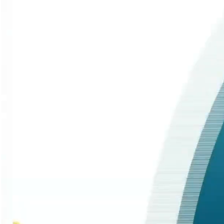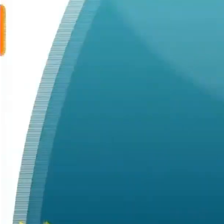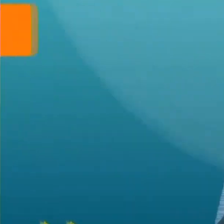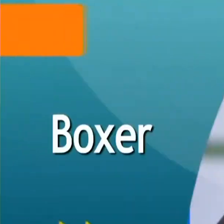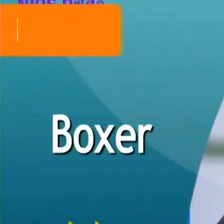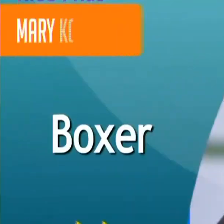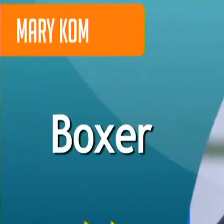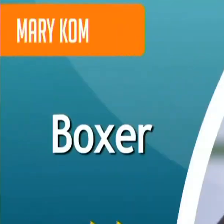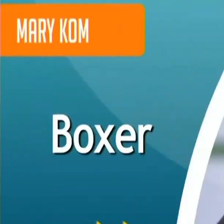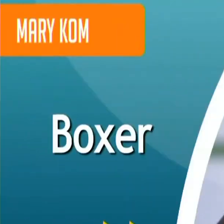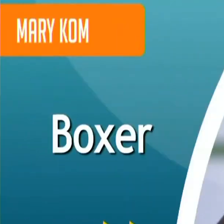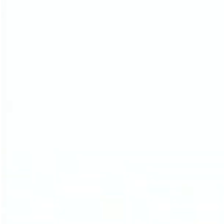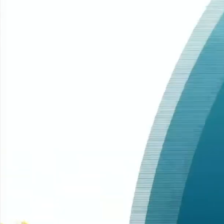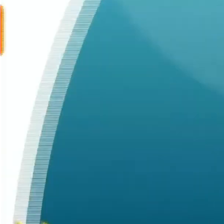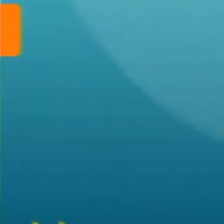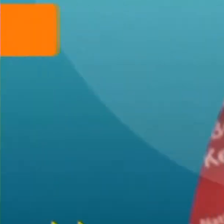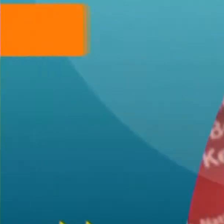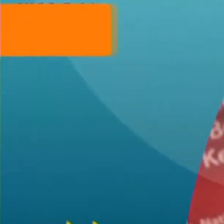चाहा केंद्र चुने।